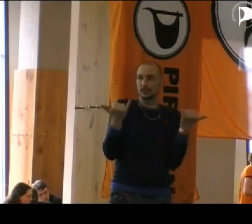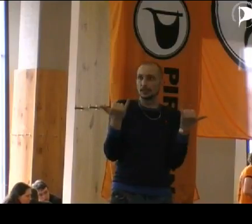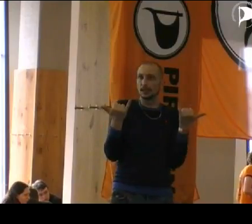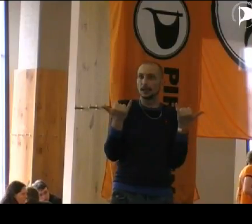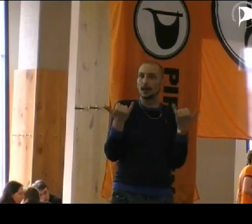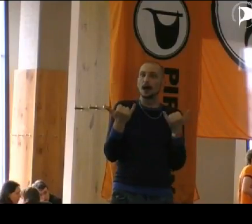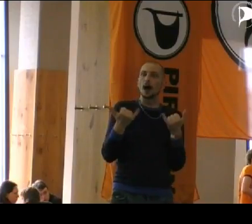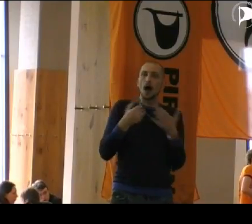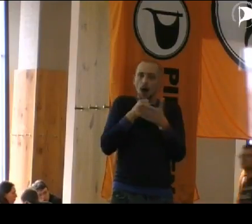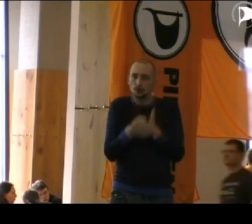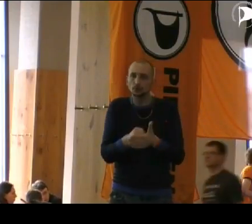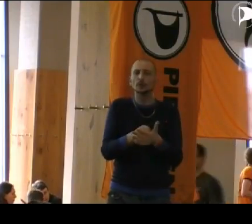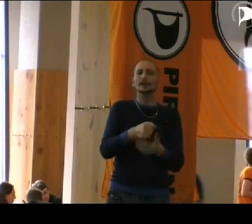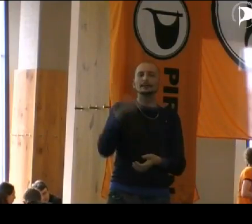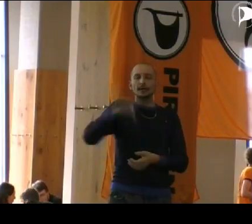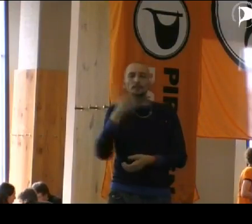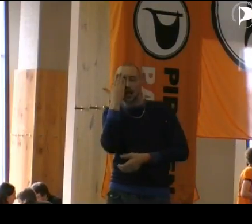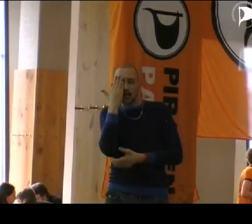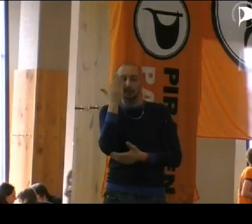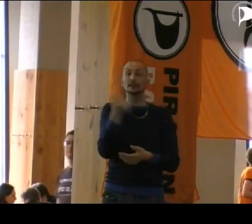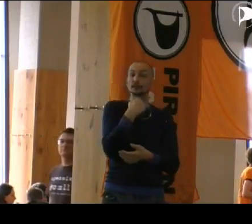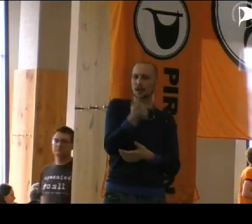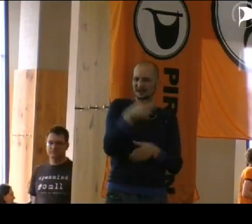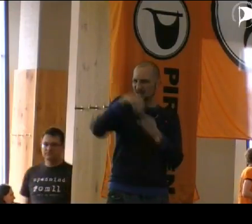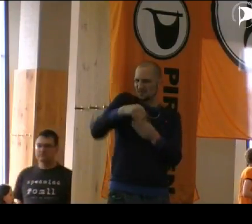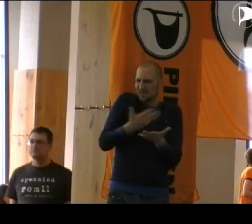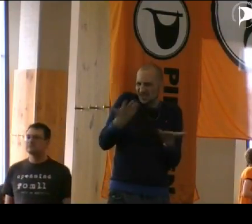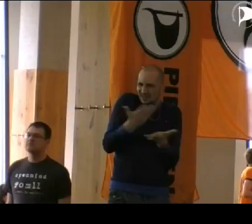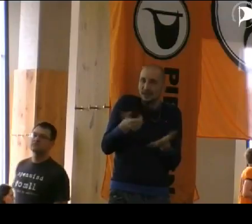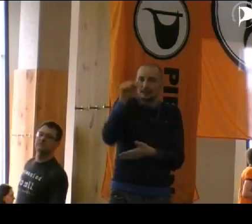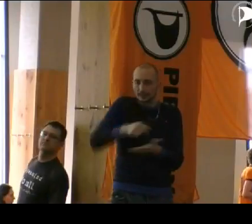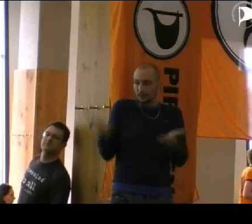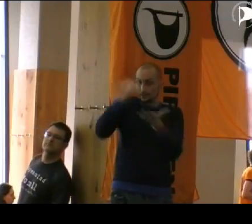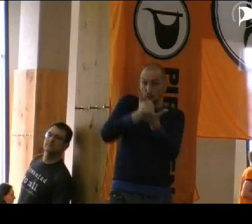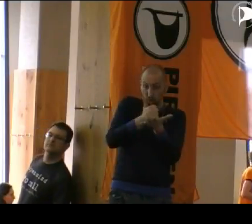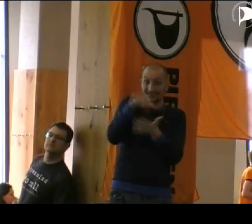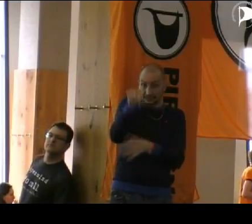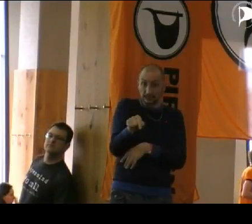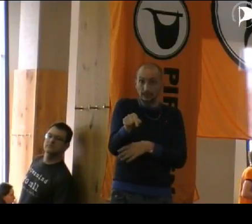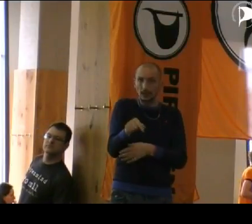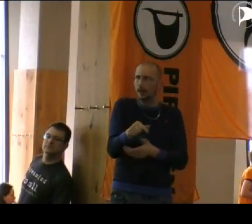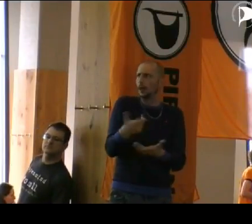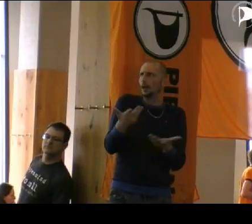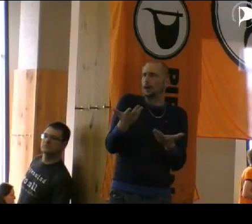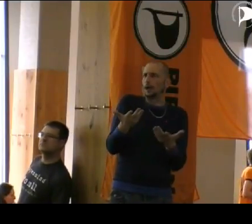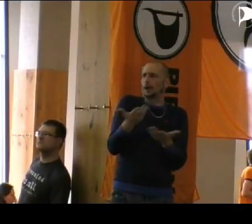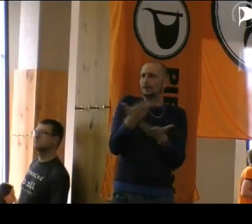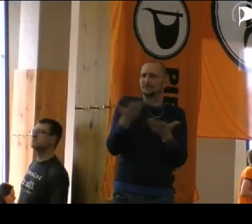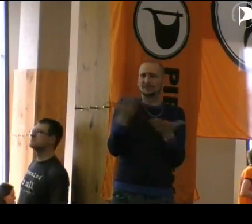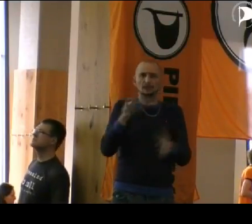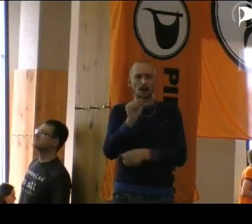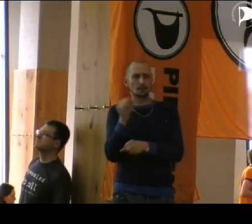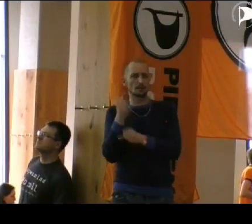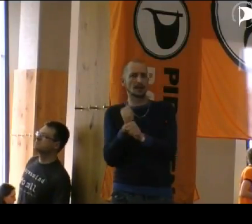was wollen wir ihnen sagen dass roger peeters vorstand eigentlich als er nur müde lächeln und winken